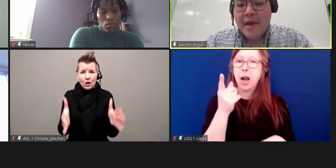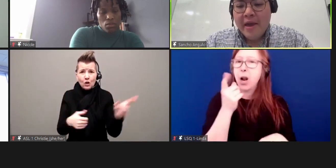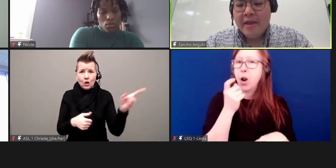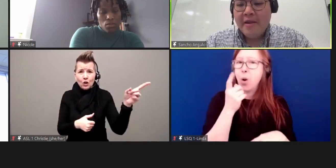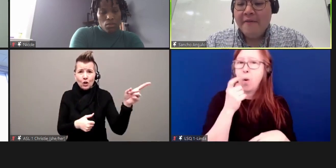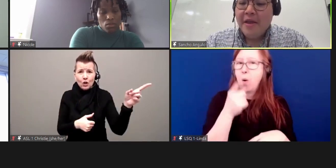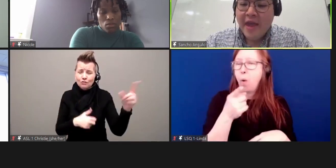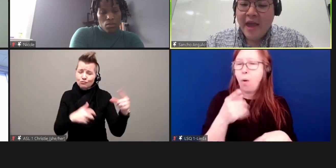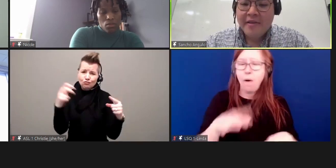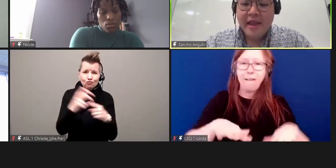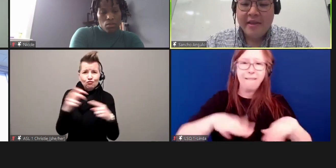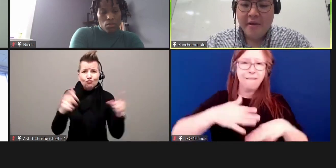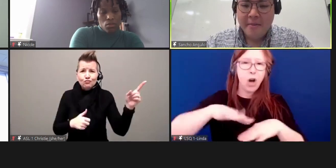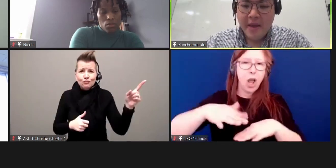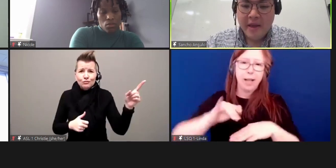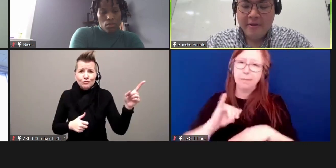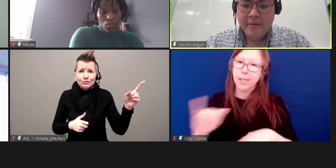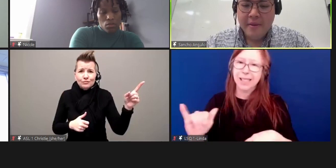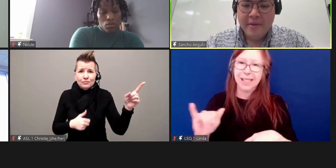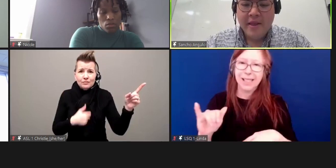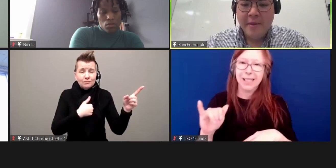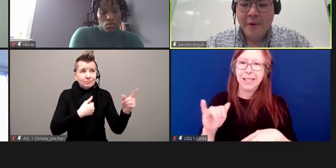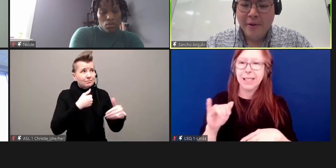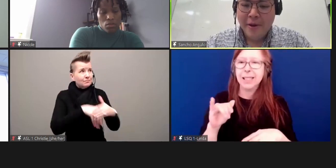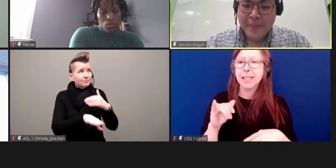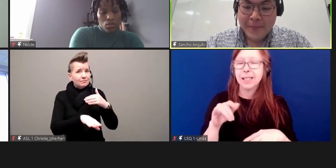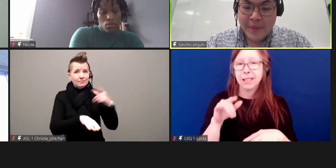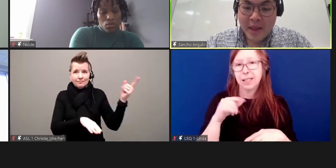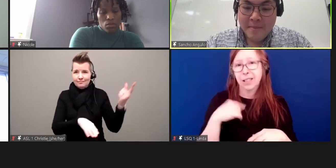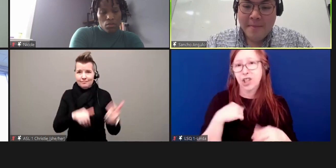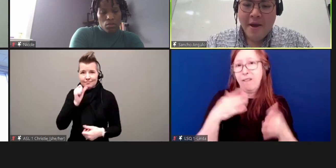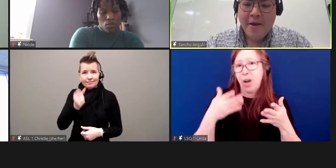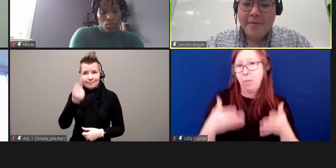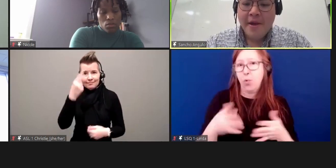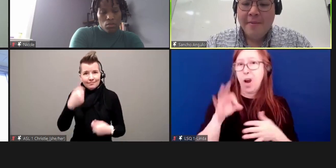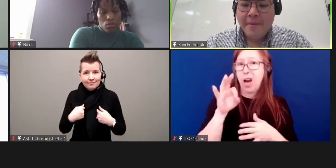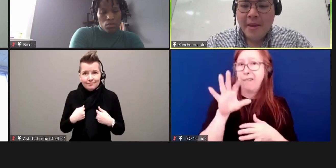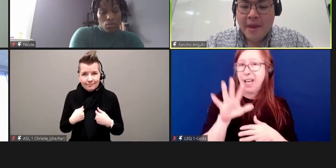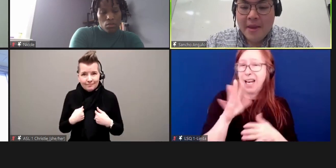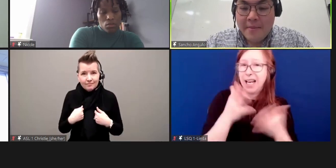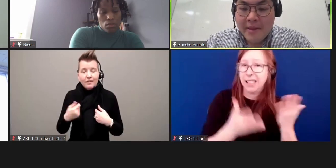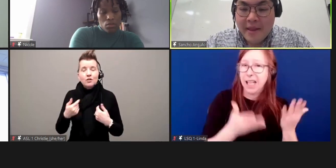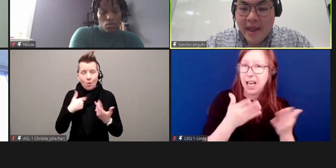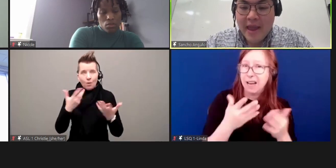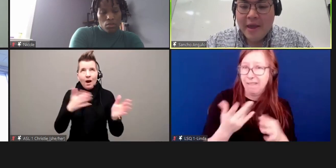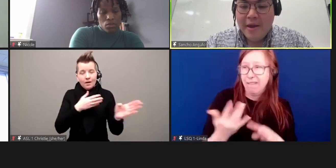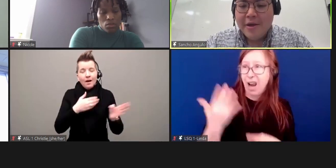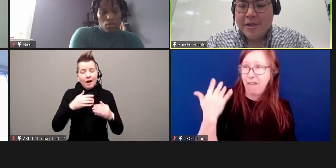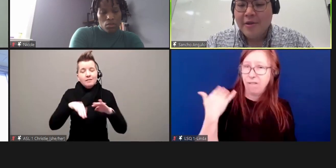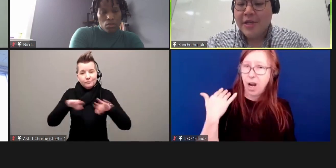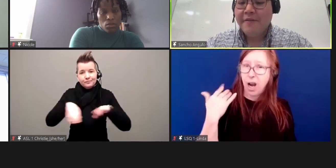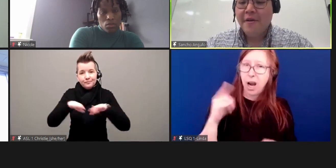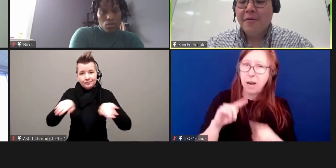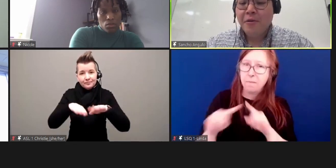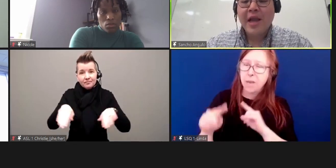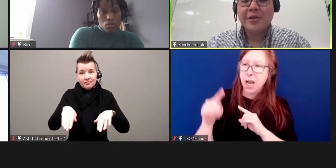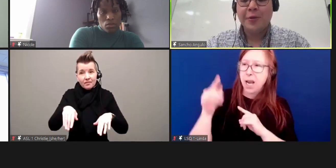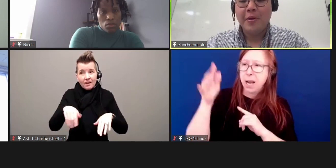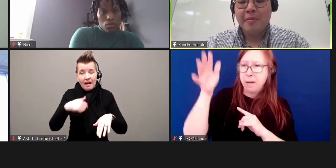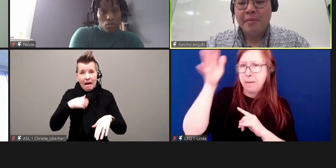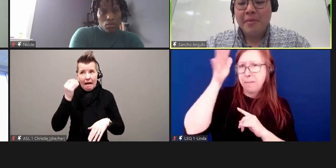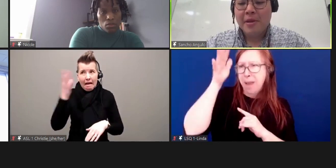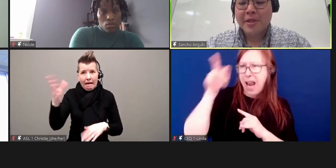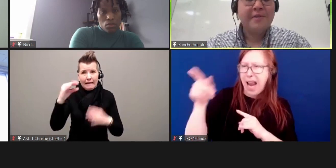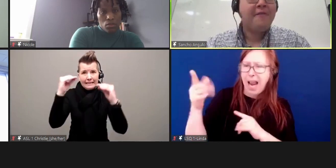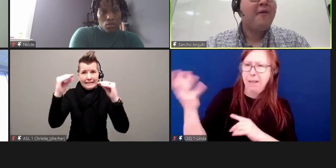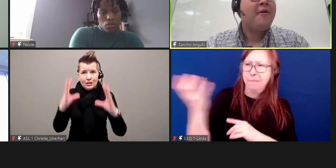pesais 95 livres à cette époque-là. Mes parents me mettaient ce chiffre tous les